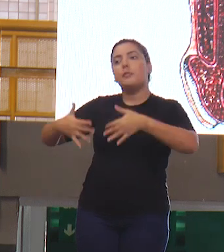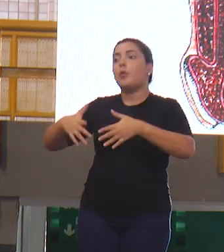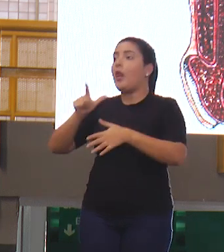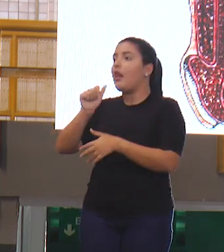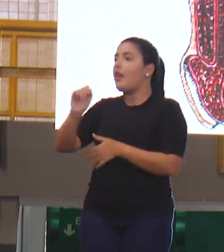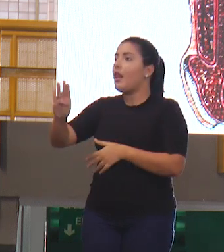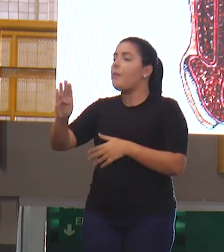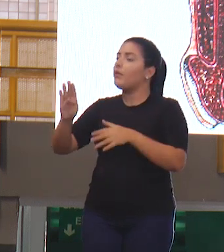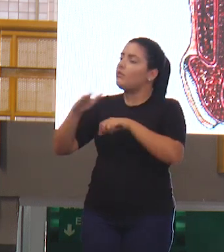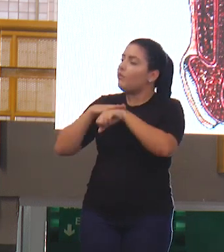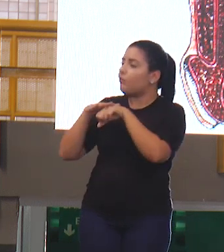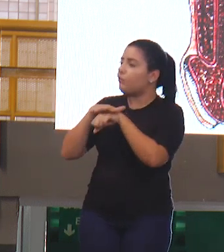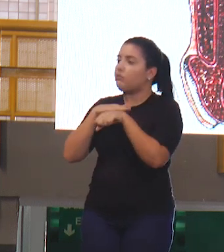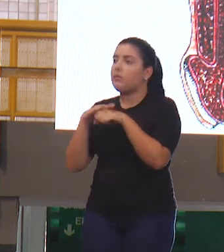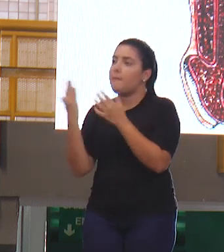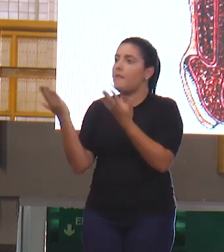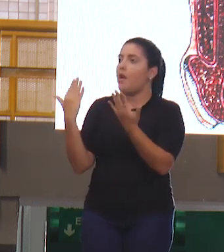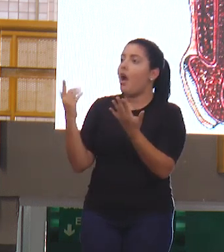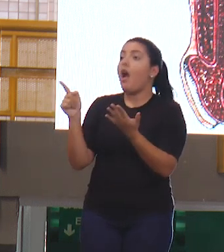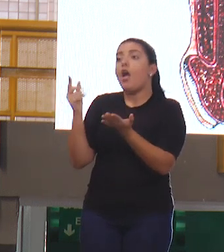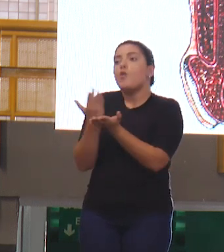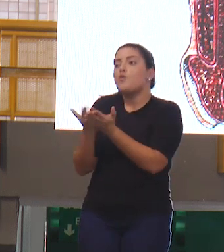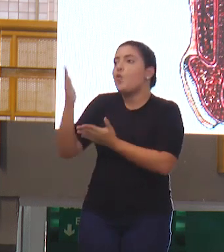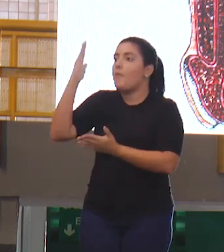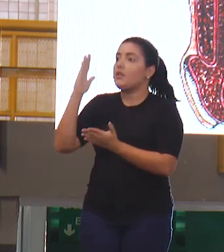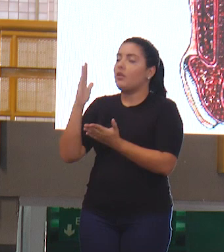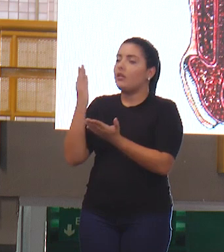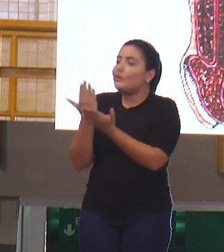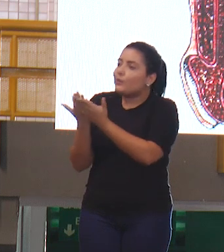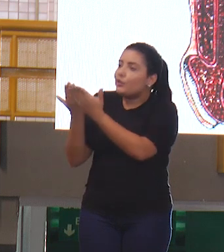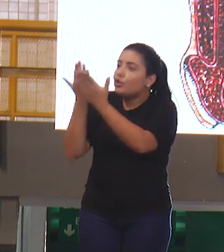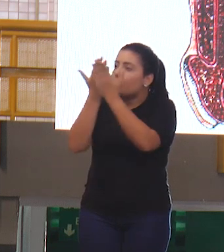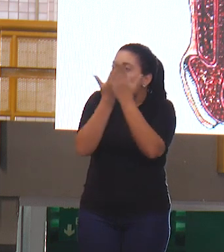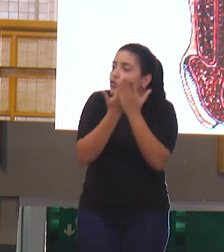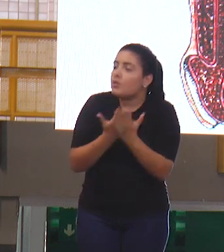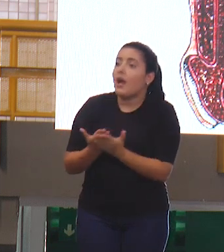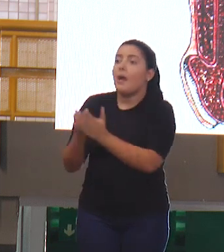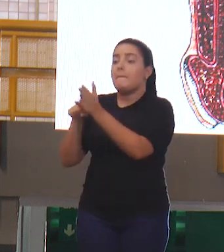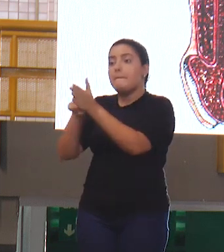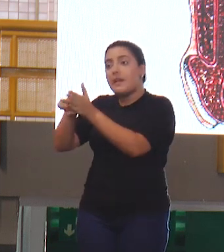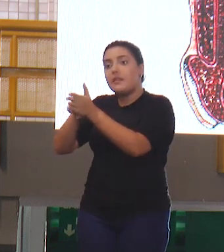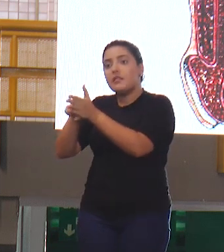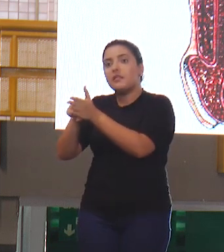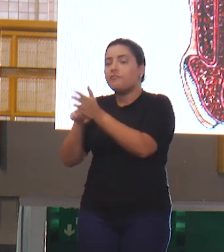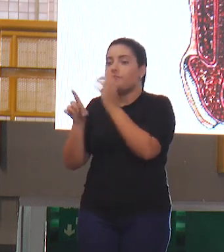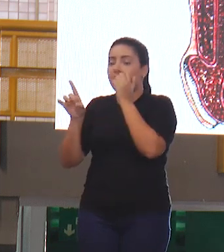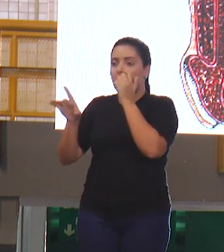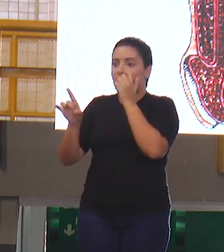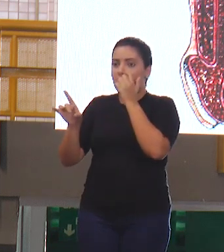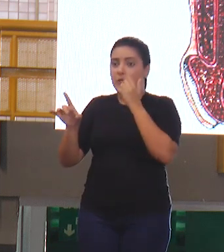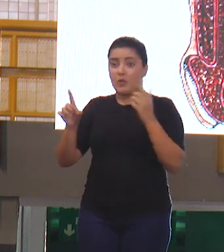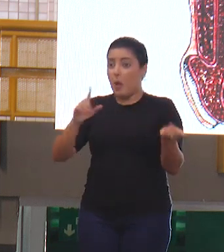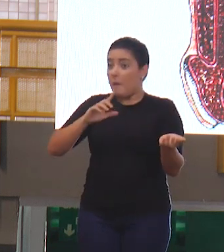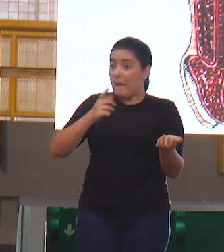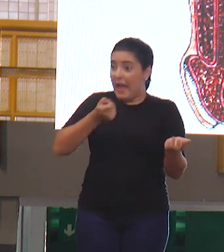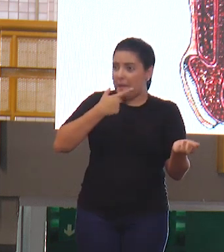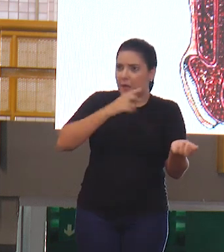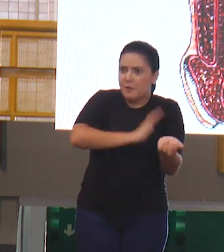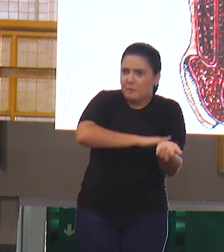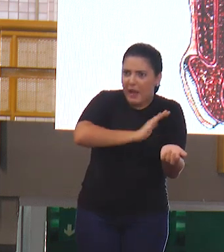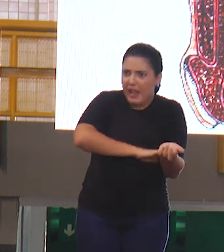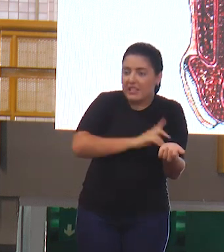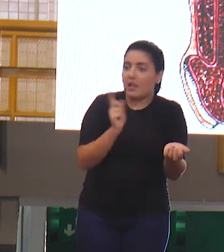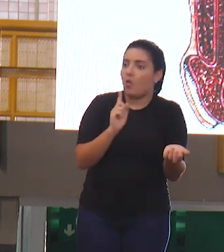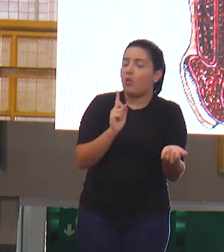laboratório, e o laboratório começou a trabalhar e investir na pesquisa não mais no remédio para combater